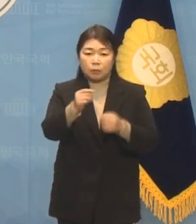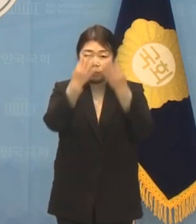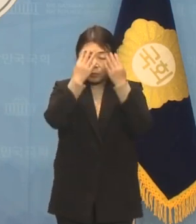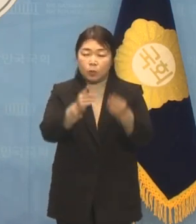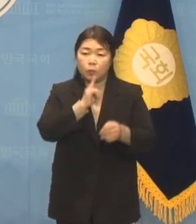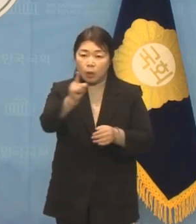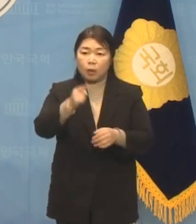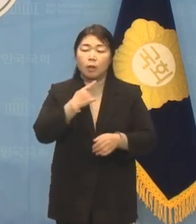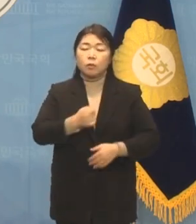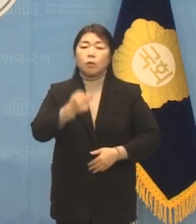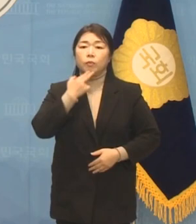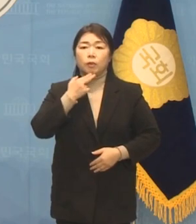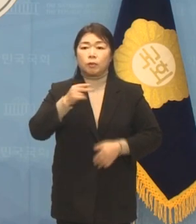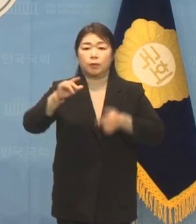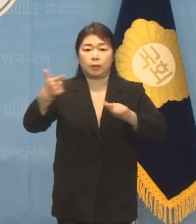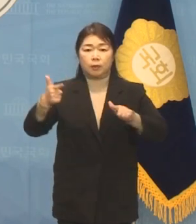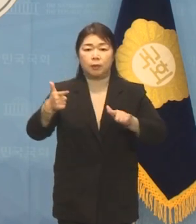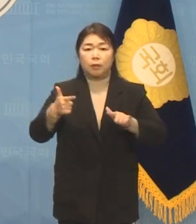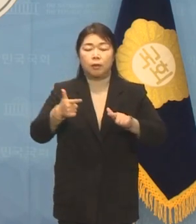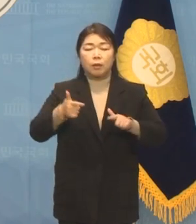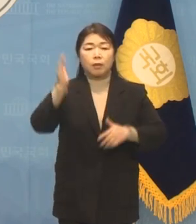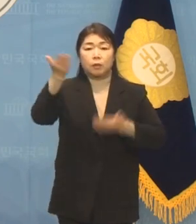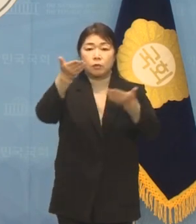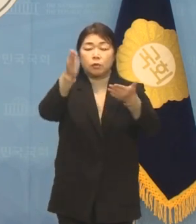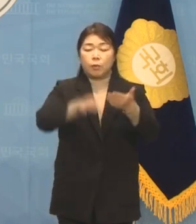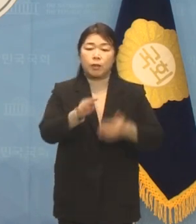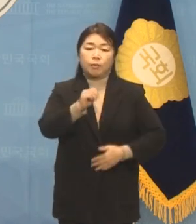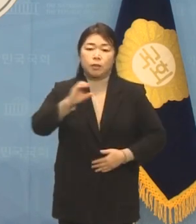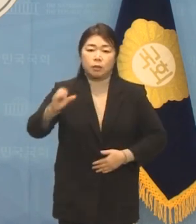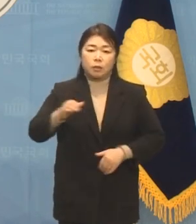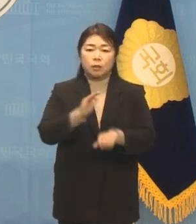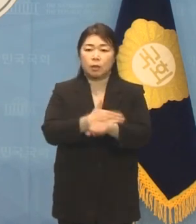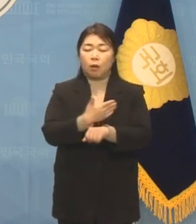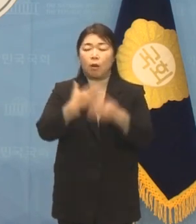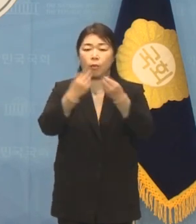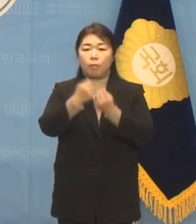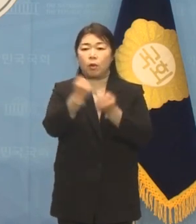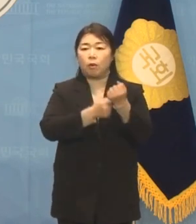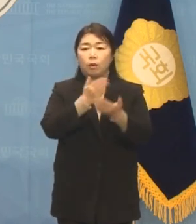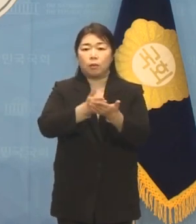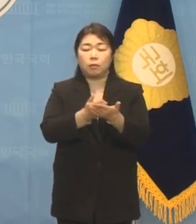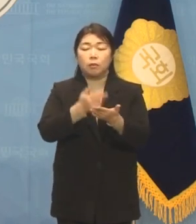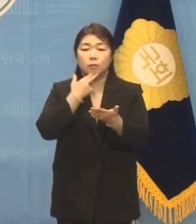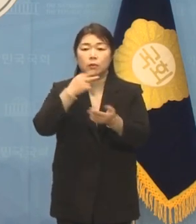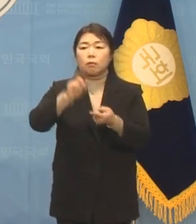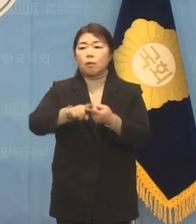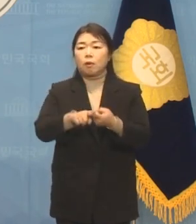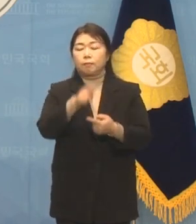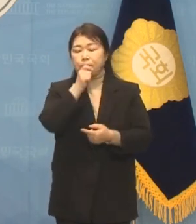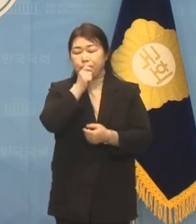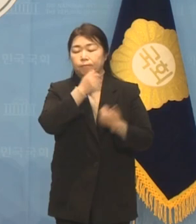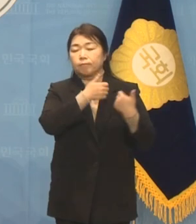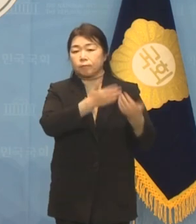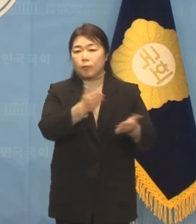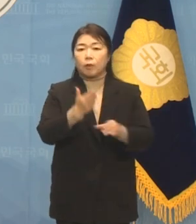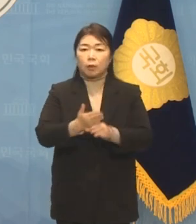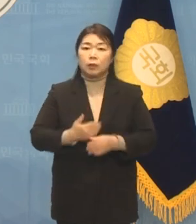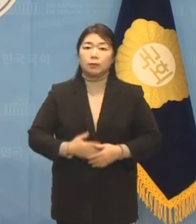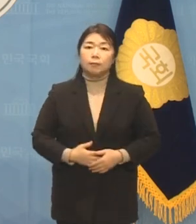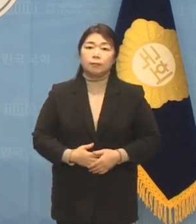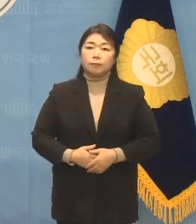없다고 반박 부인했지만 MBC는 사과나 변명도 없이 마냥 침묵하고